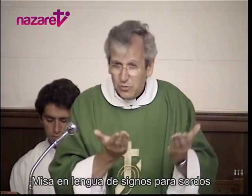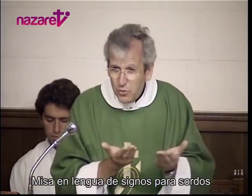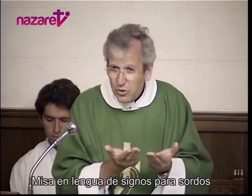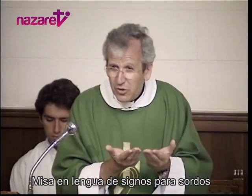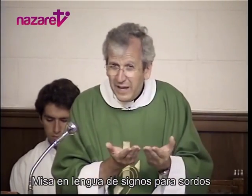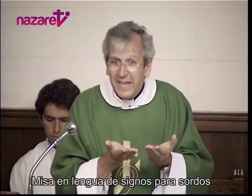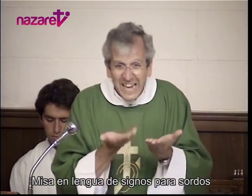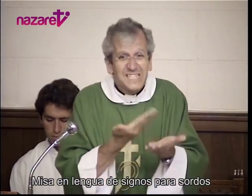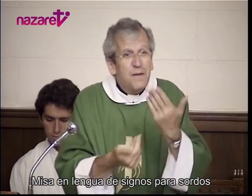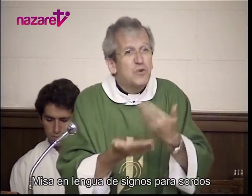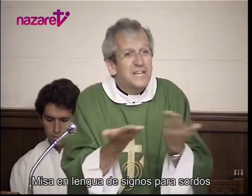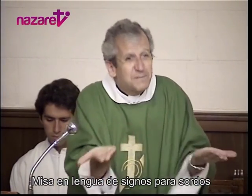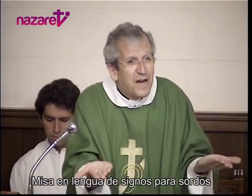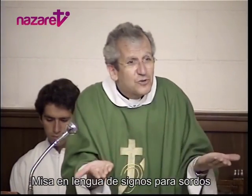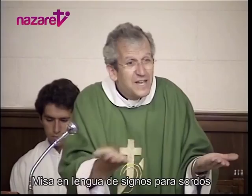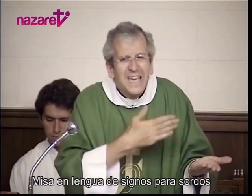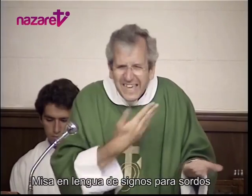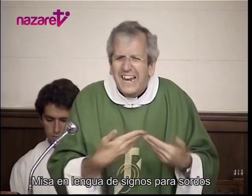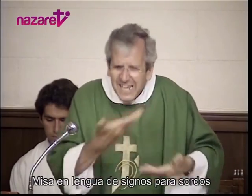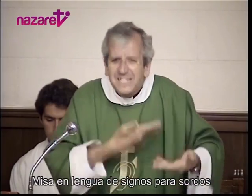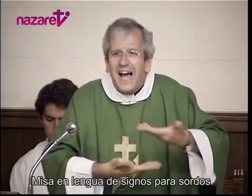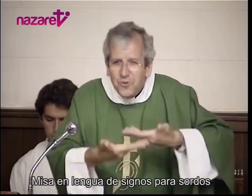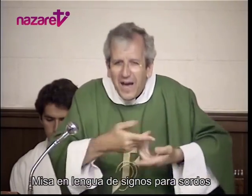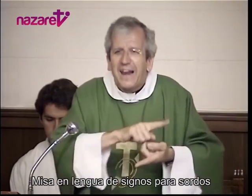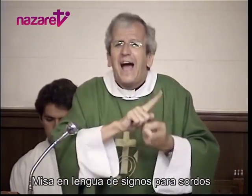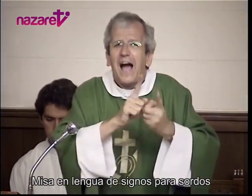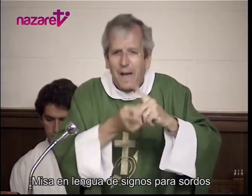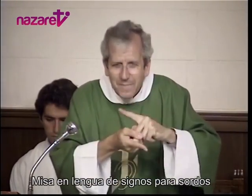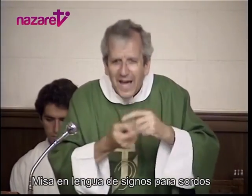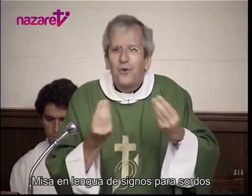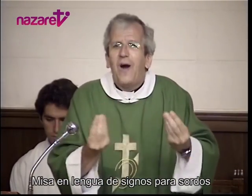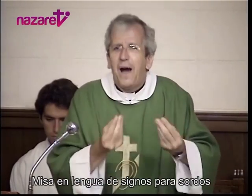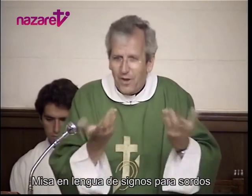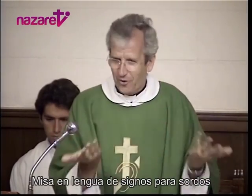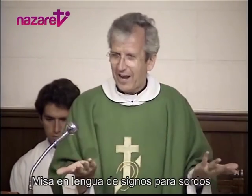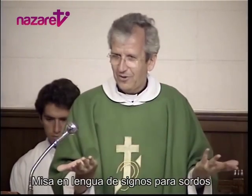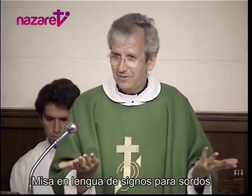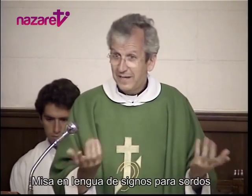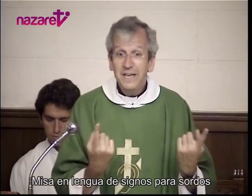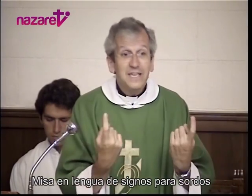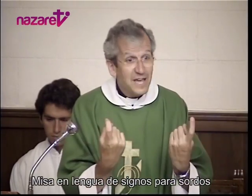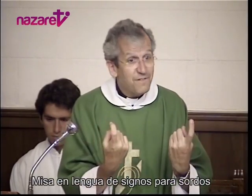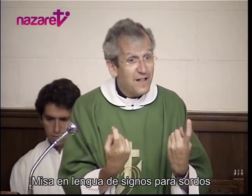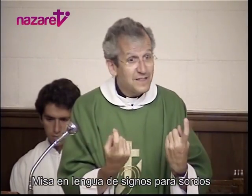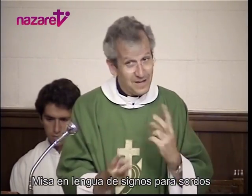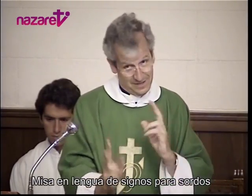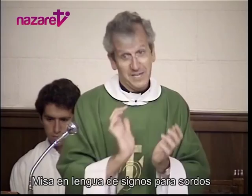mundo está en vuestras manos, ¿queréis ayudar a cambiarlo, a mejorarlo? Y hace falta, y